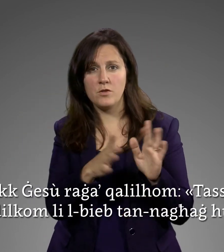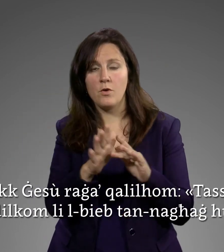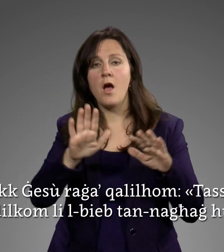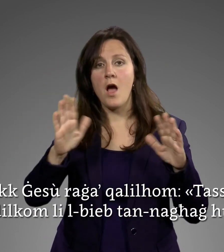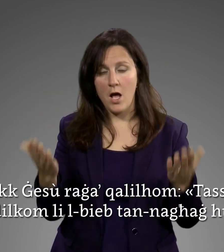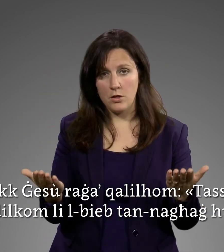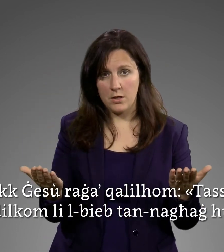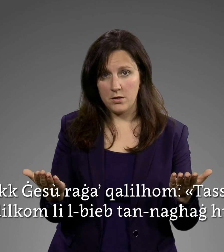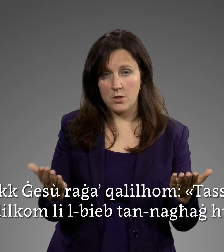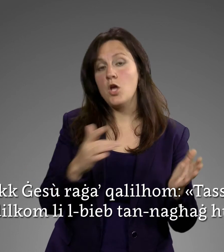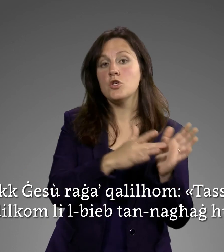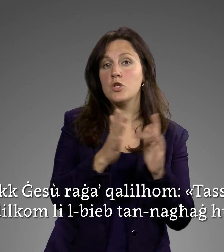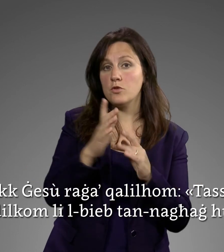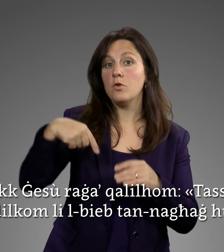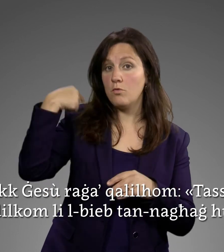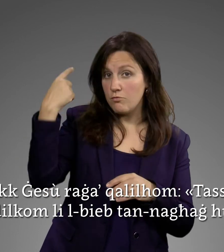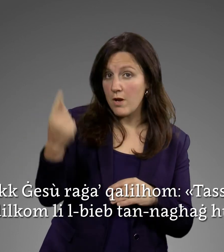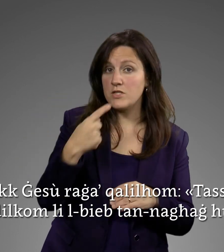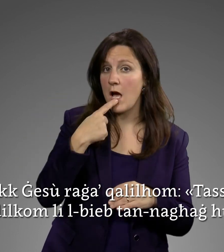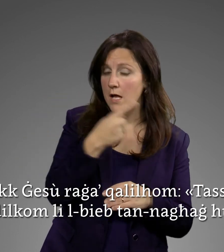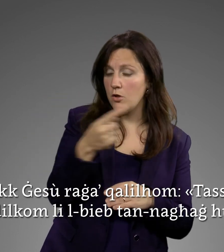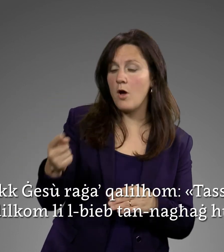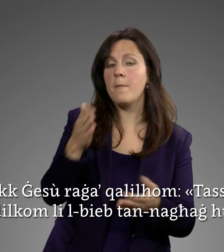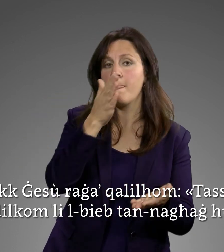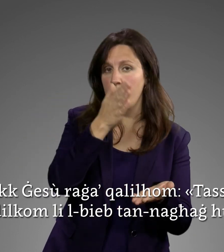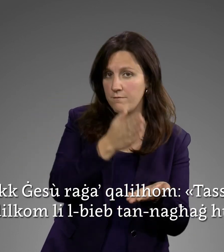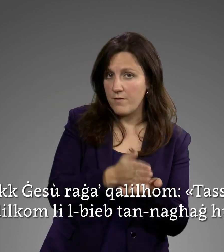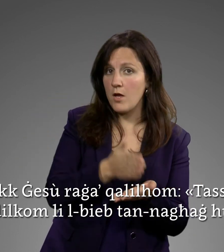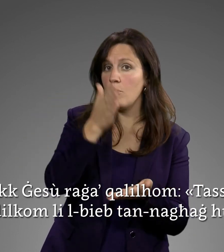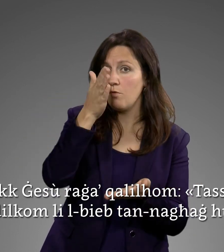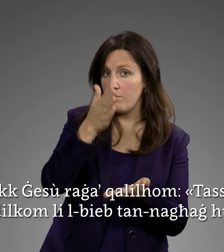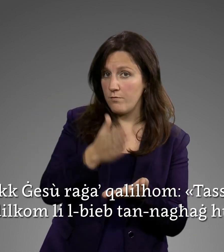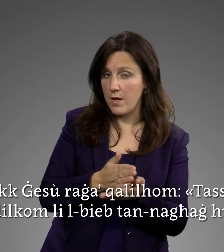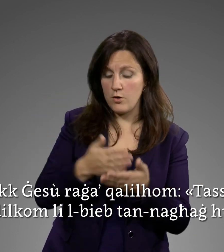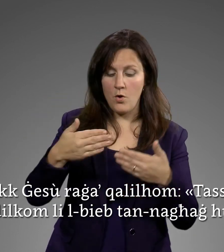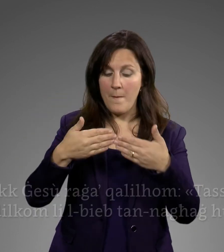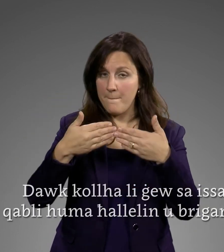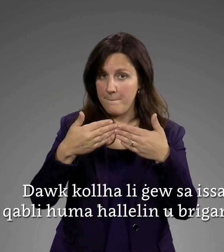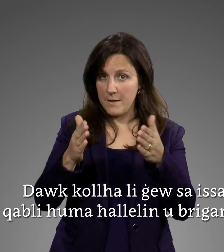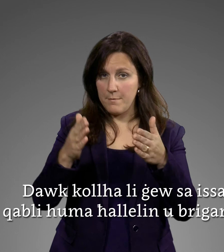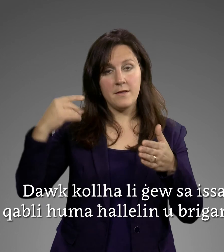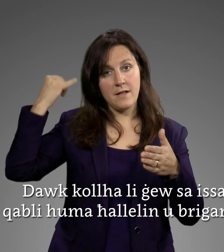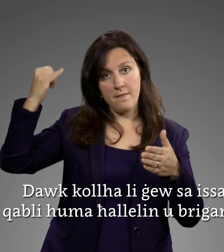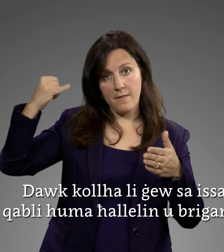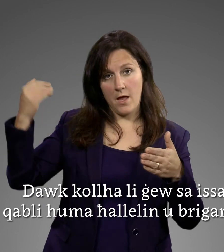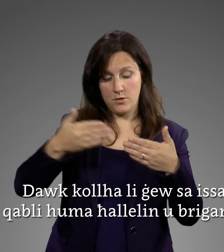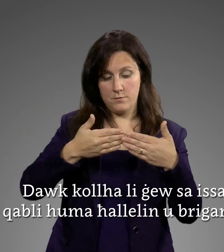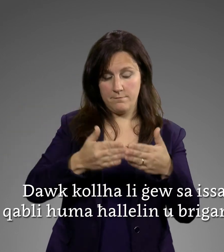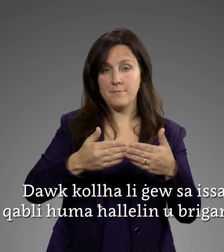reġa' għalilhom: Tassew tassew ngħidilkom li l-bib tan-nagħaġ huwa jien. Daw kollha li ġew sa